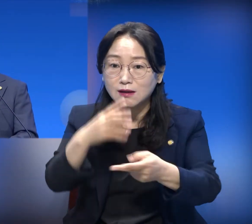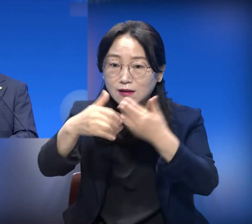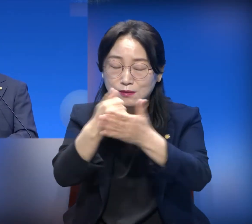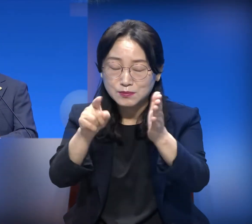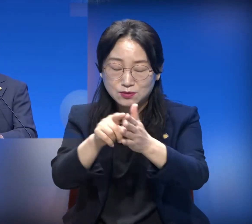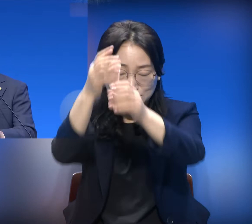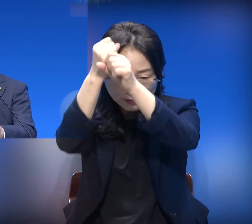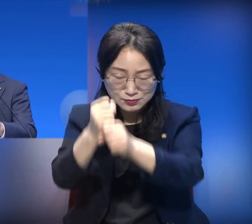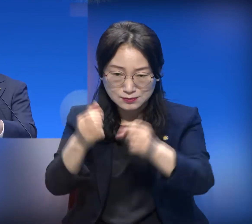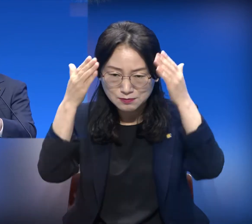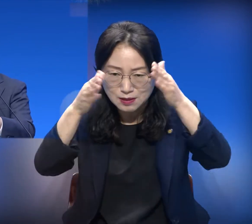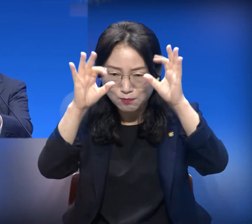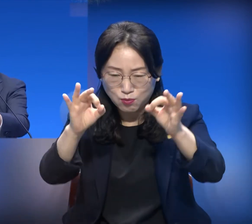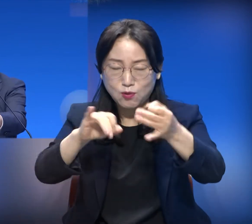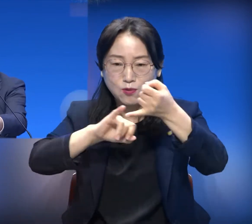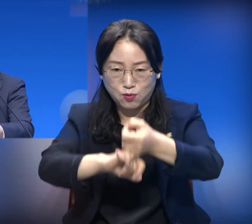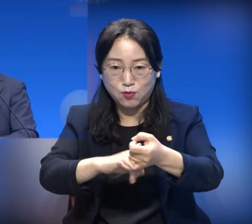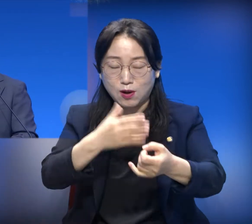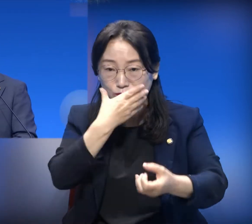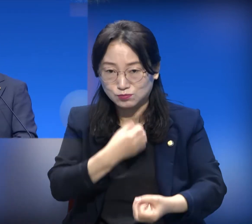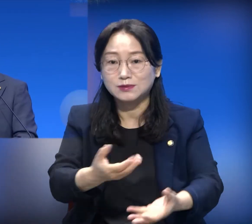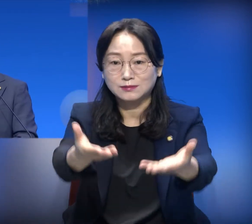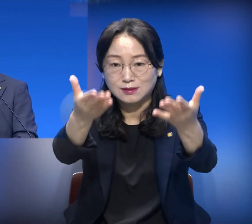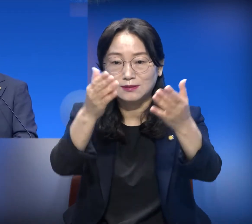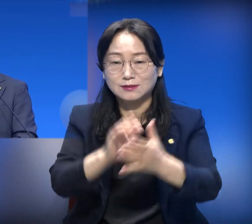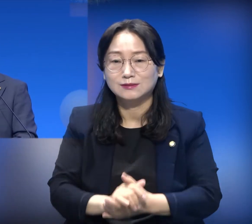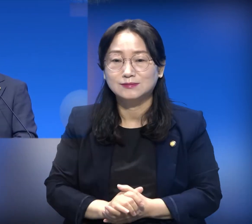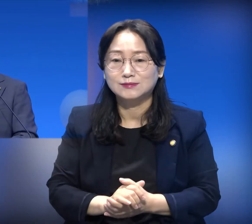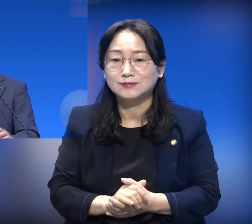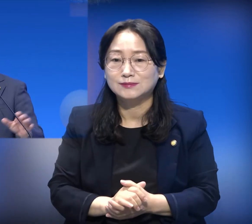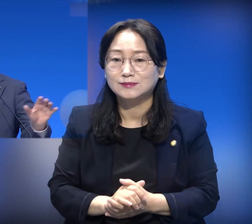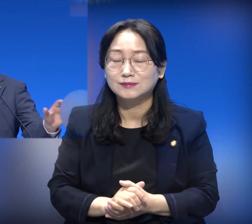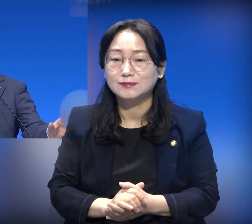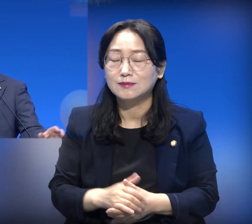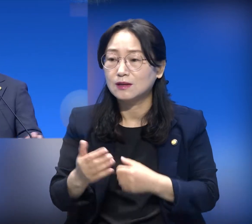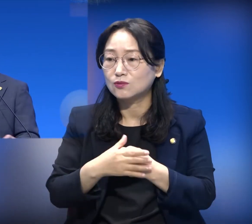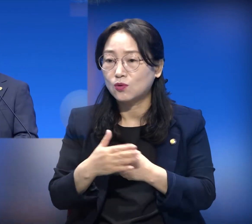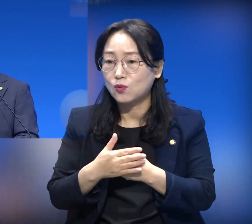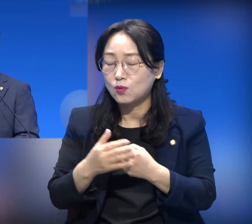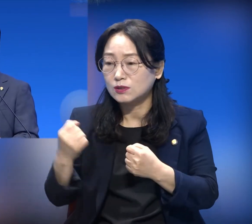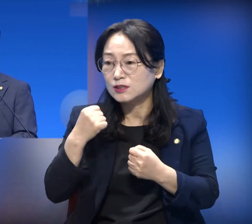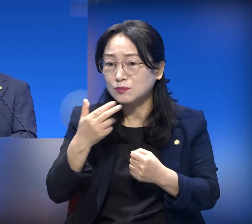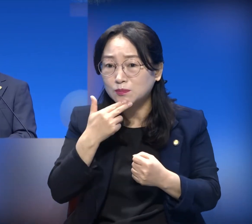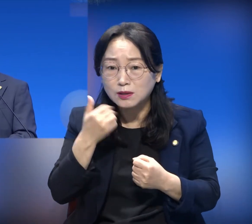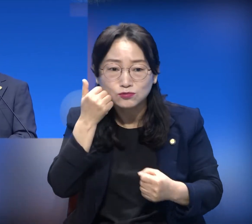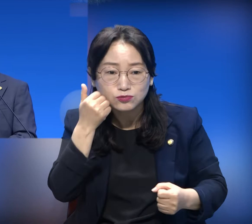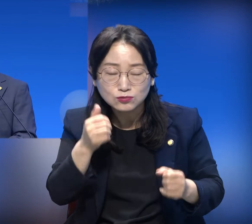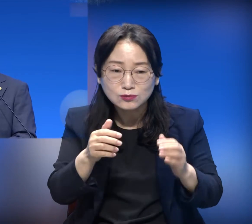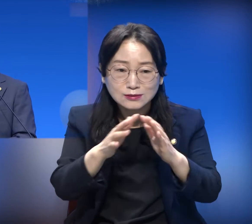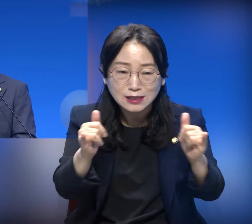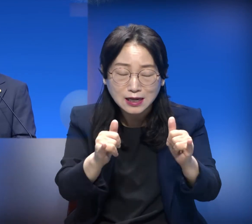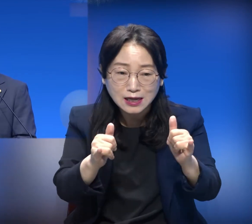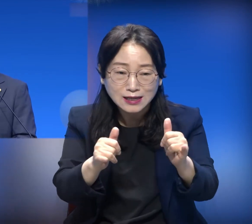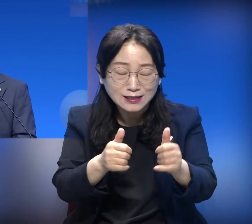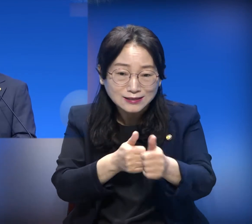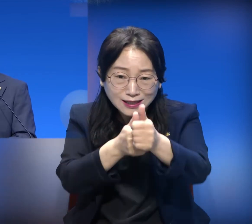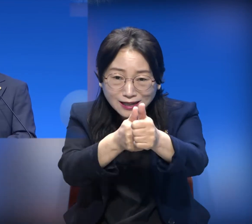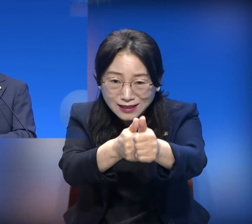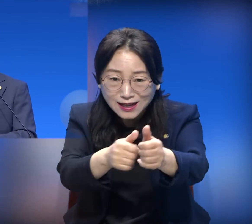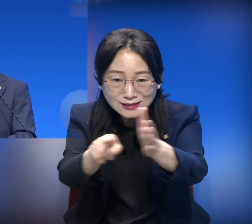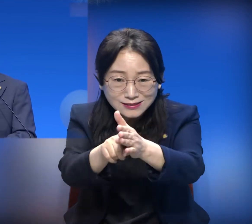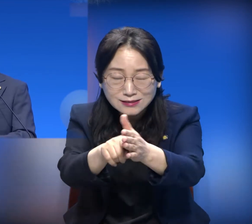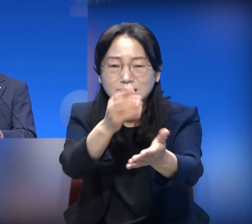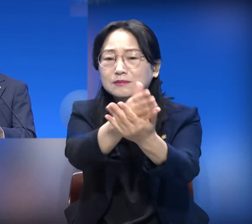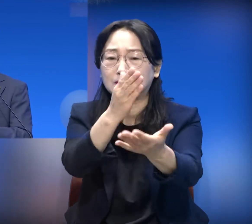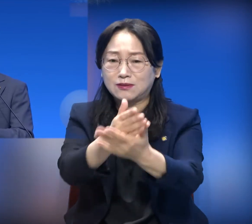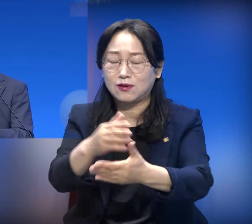나가는 여러분 모두가 되시기를 주님의 이름으로 축원합니다. 도림이 없는 사람을 믿고 의지하고 따라가지 말고 복이